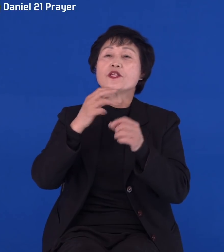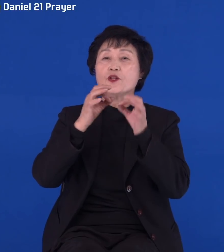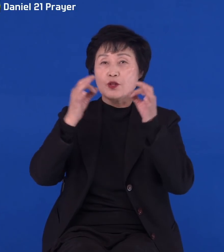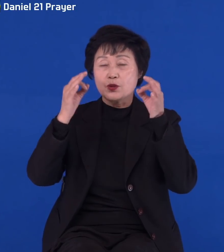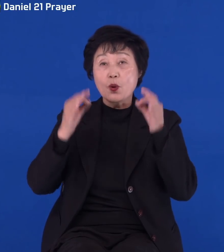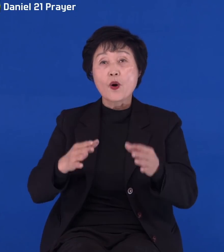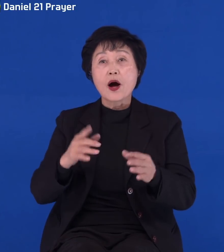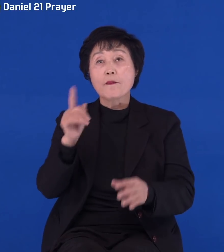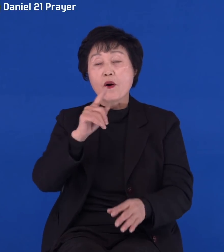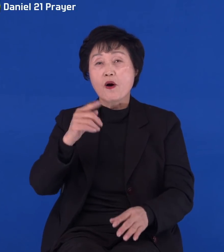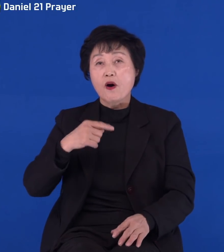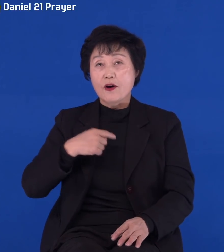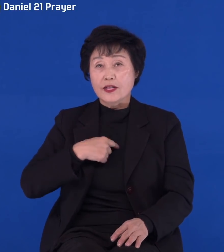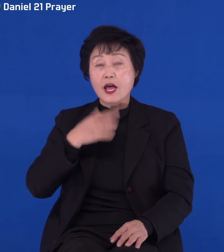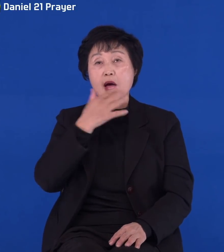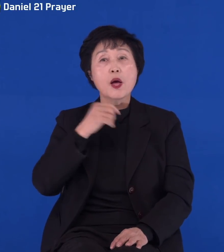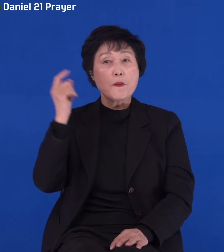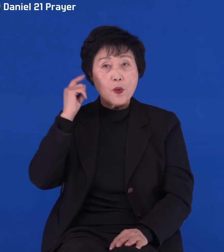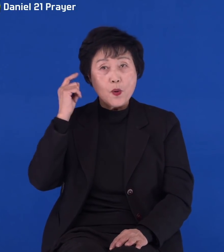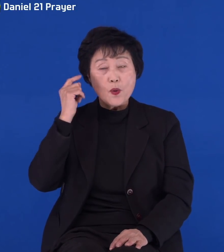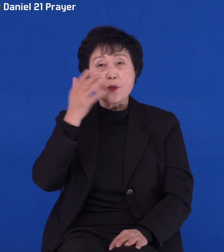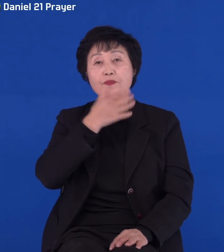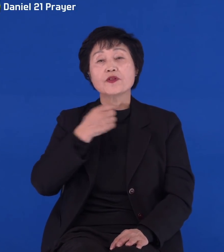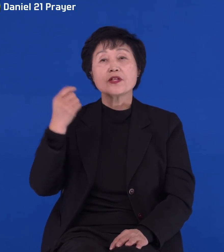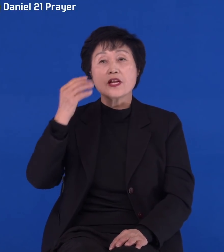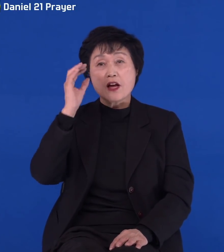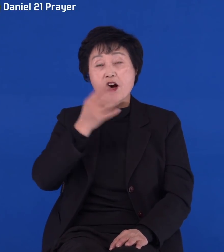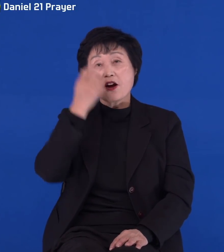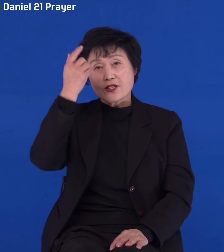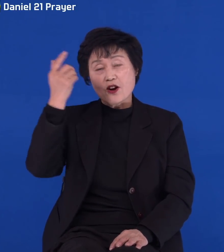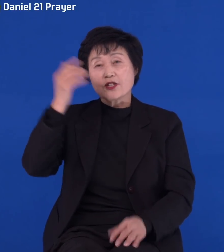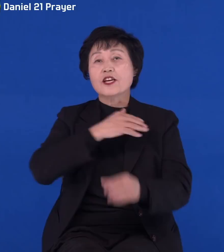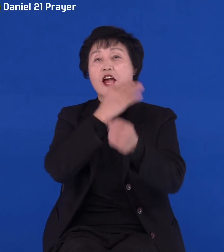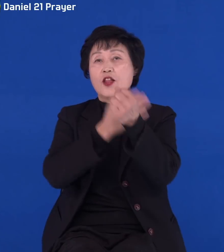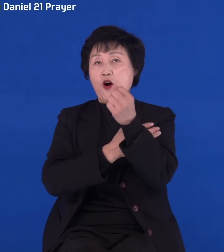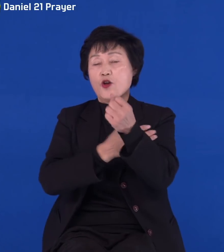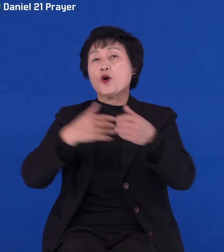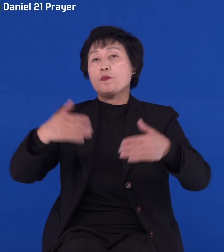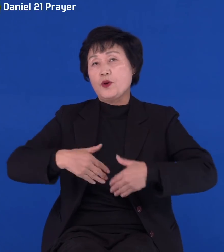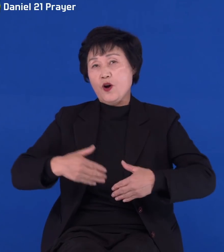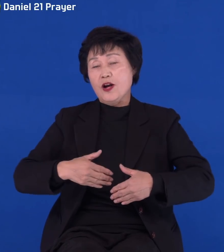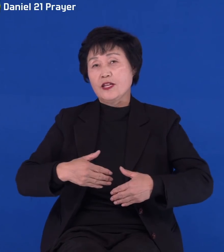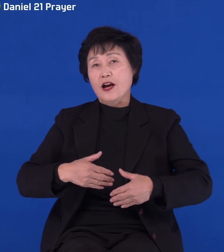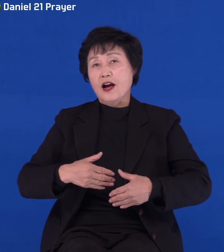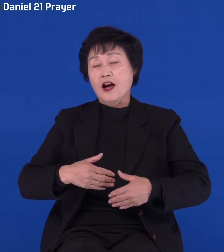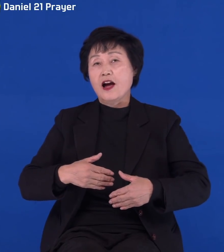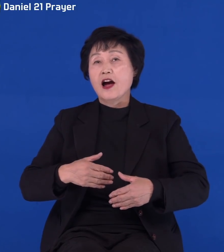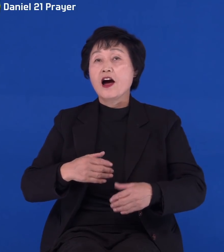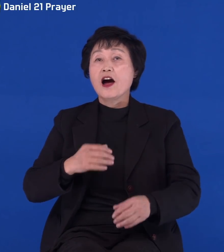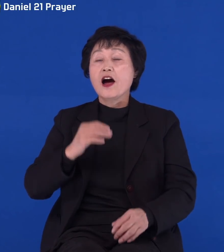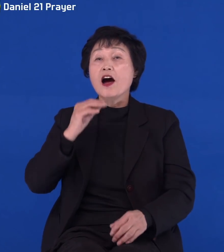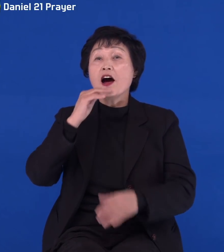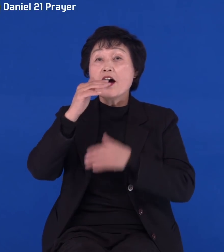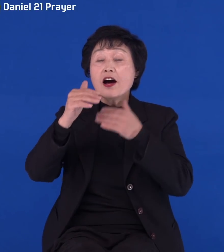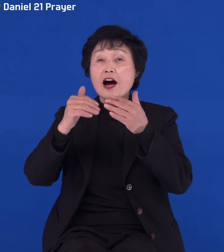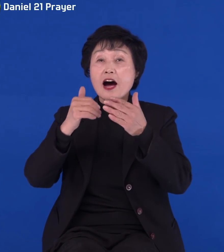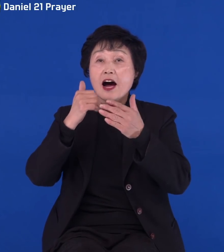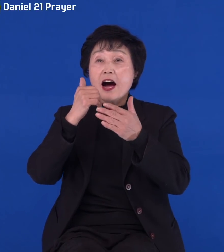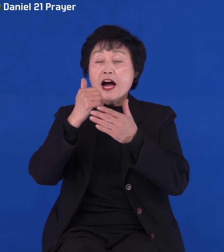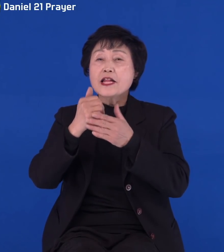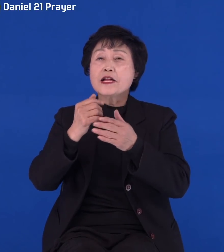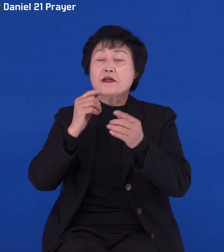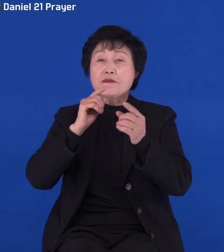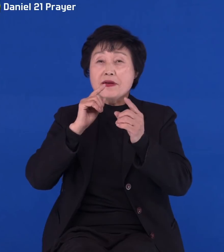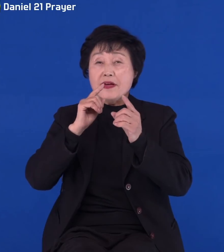되고 성령의 능력이 있어야 됩니다. 나의 복음 뭔지 아세요? 성경에 게시된 객관적인 복음이 바로 나의 복음이 돼야